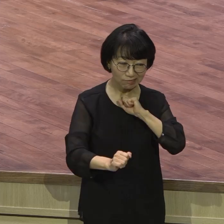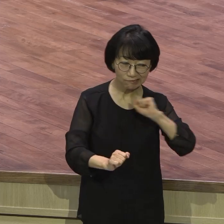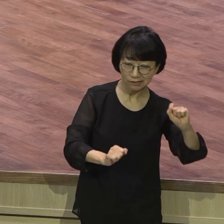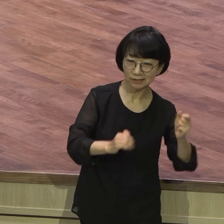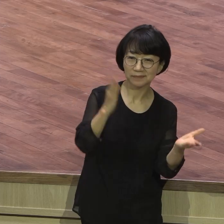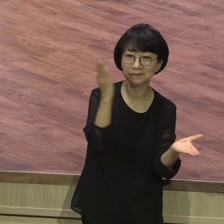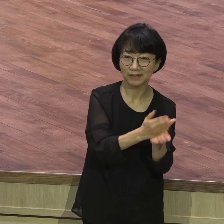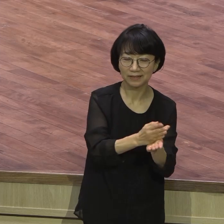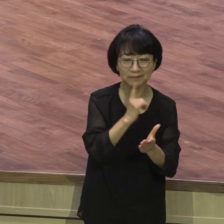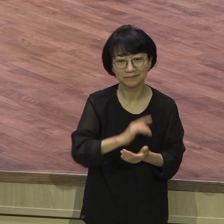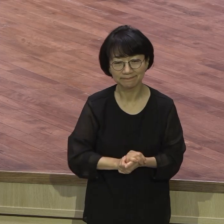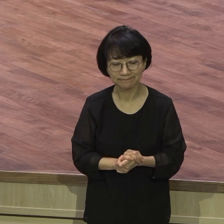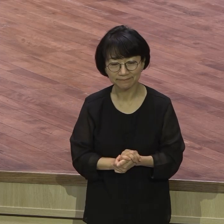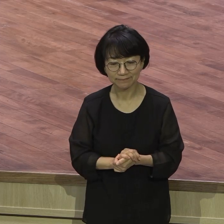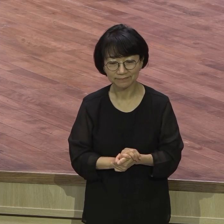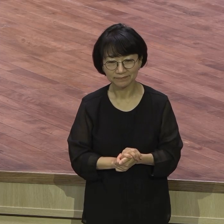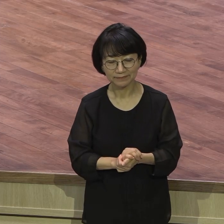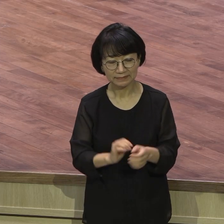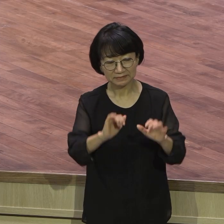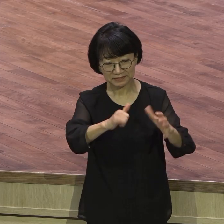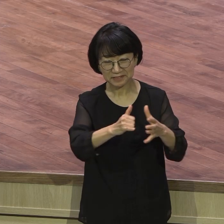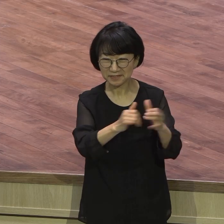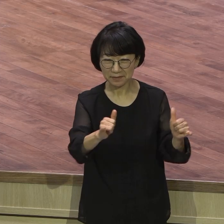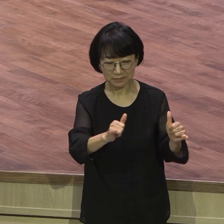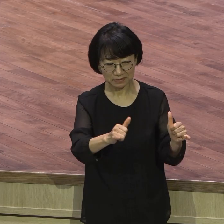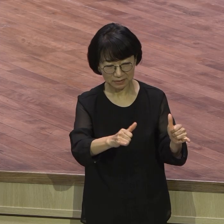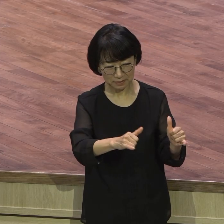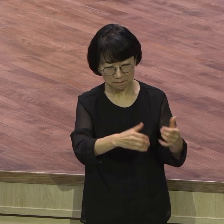세상 사람들 하는 거 그대로 따라하지 말라는